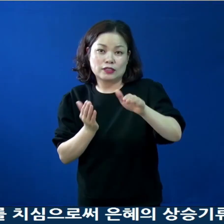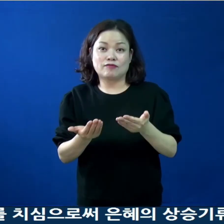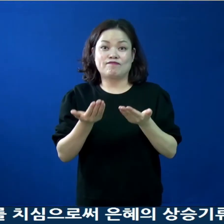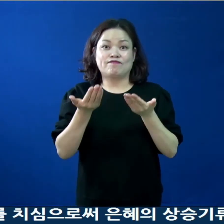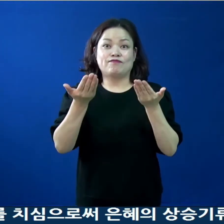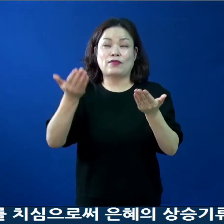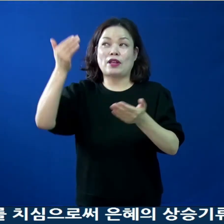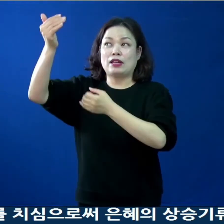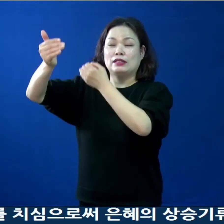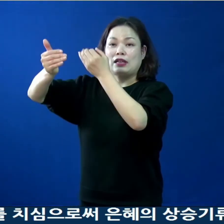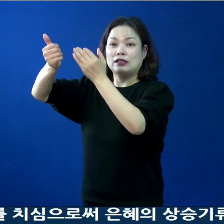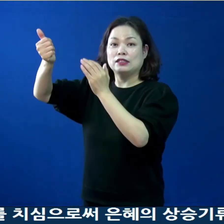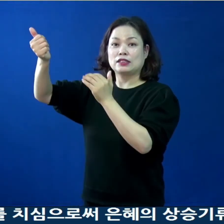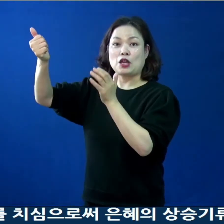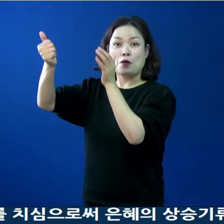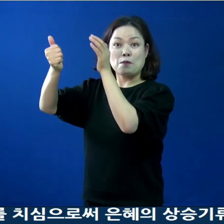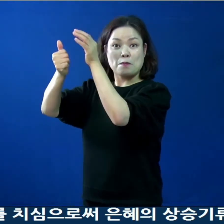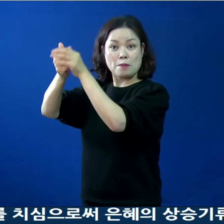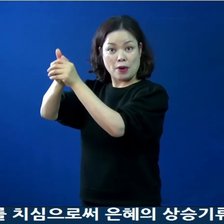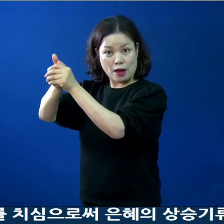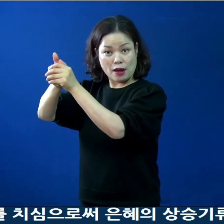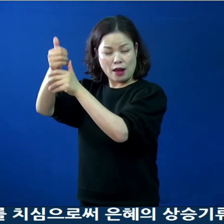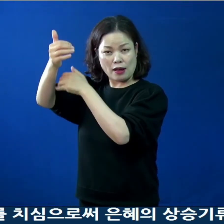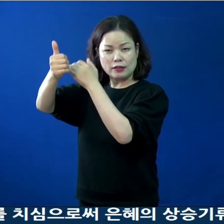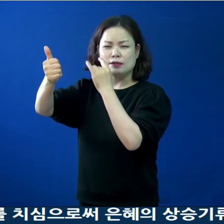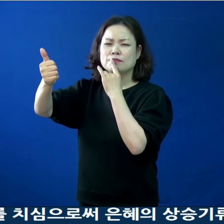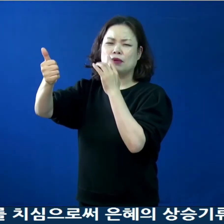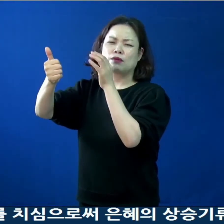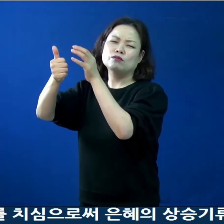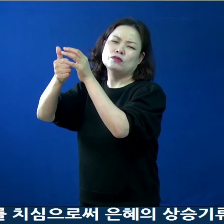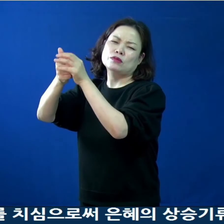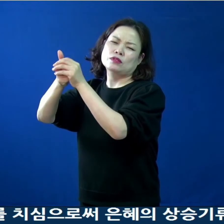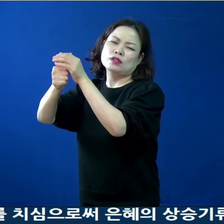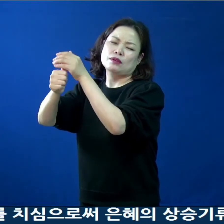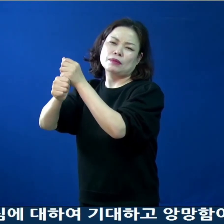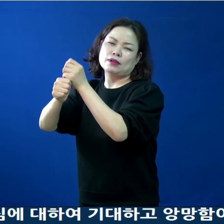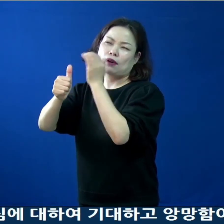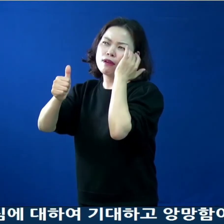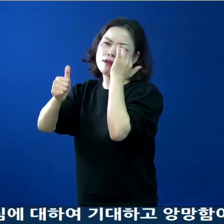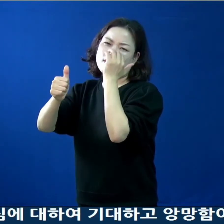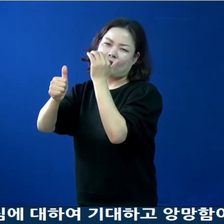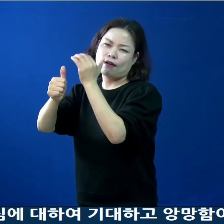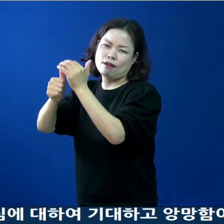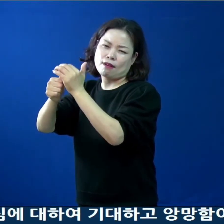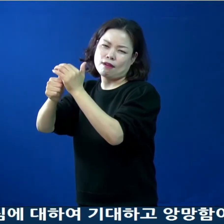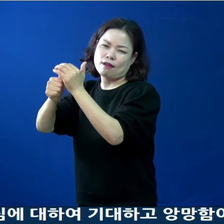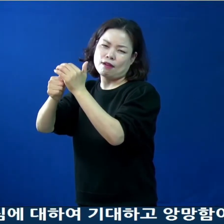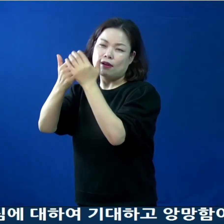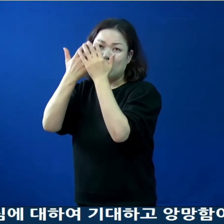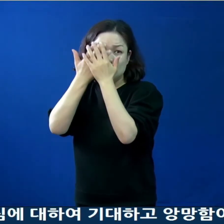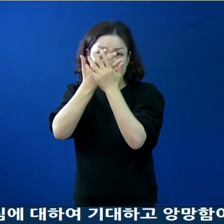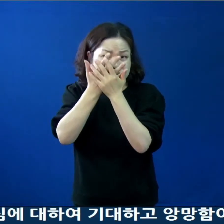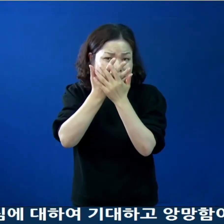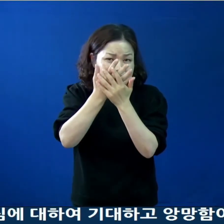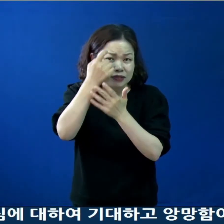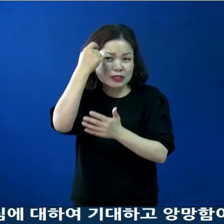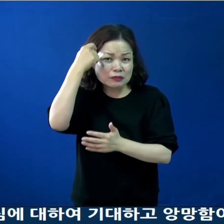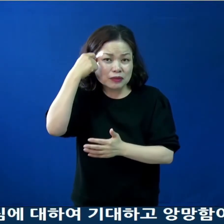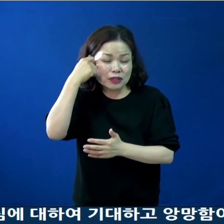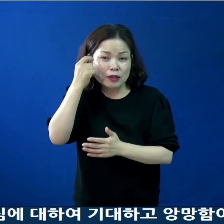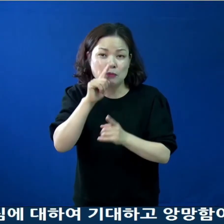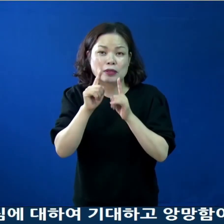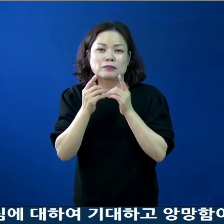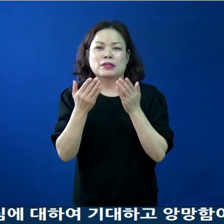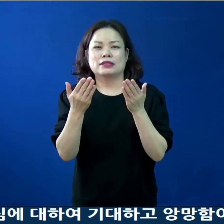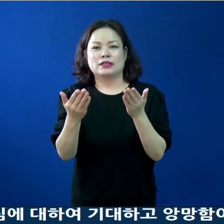이 하나님께 맡겨라, 하나님만 붙잡아라, 앙망하라. 그러니까 이게 좀 막연하게 다가오실까봐 이 한 가지 이야기만